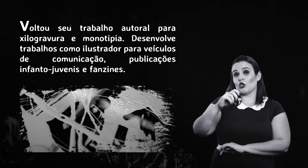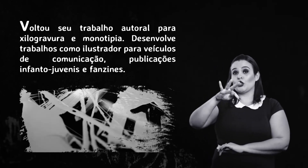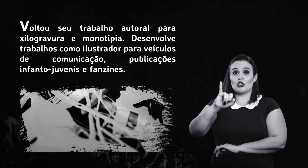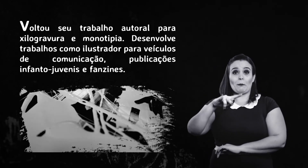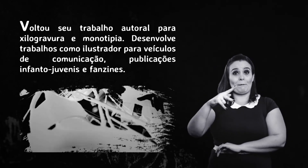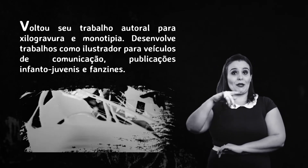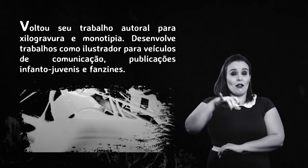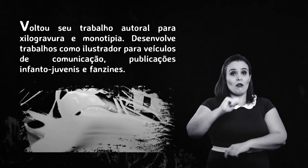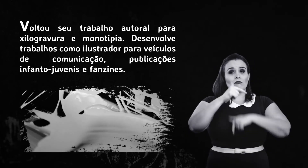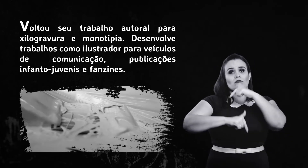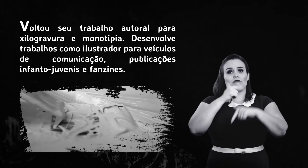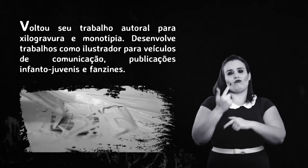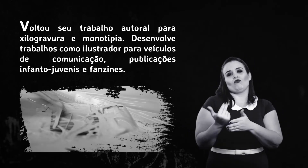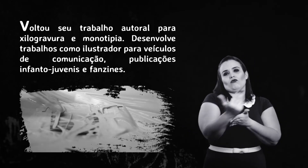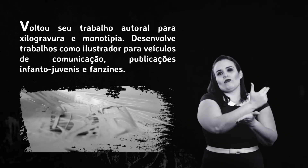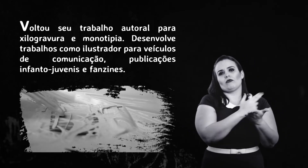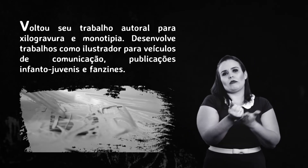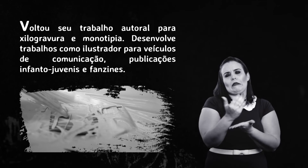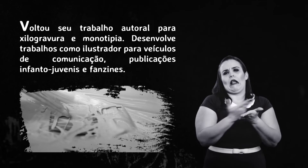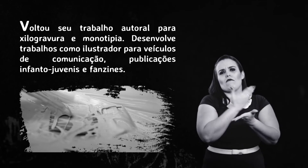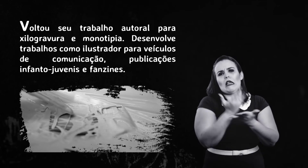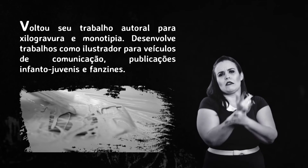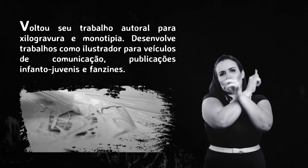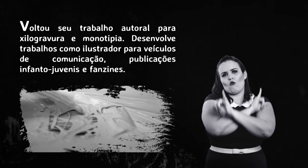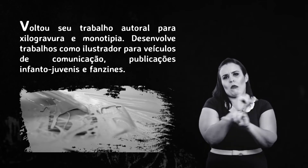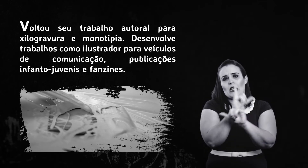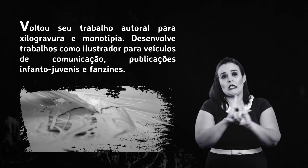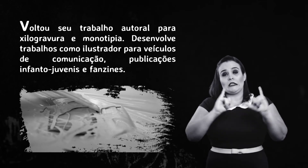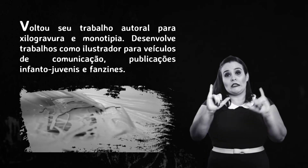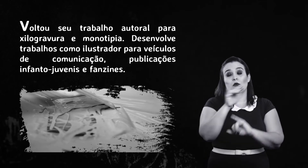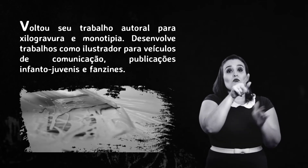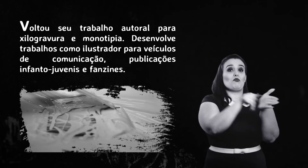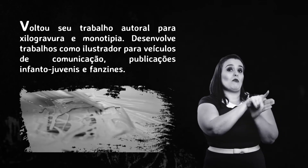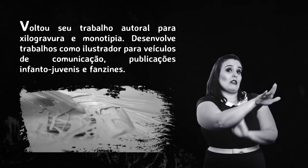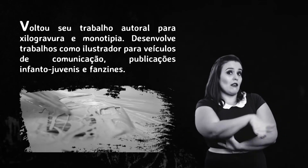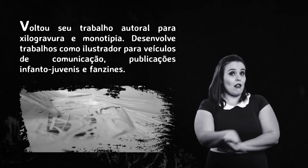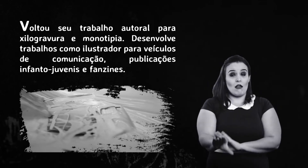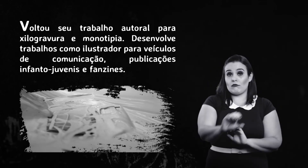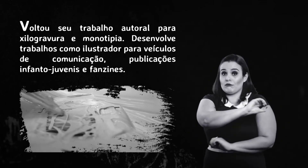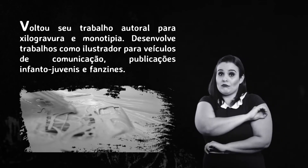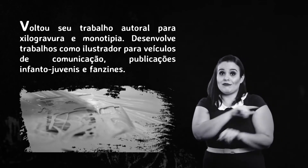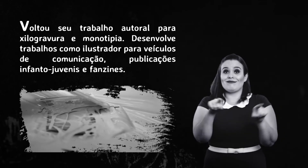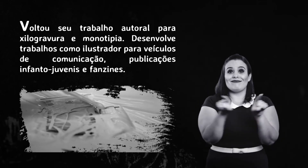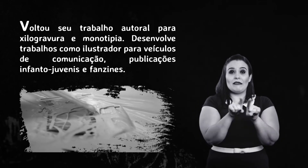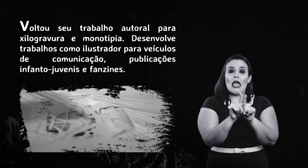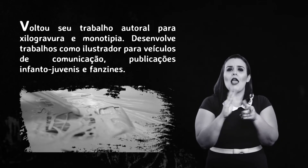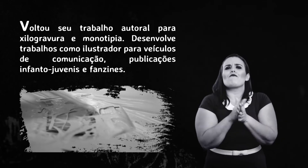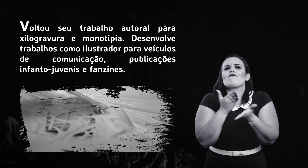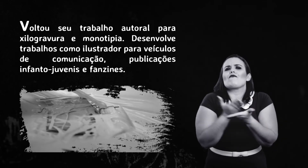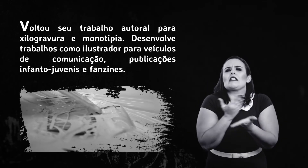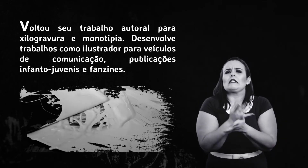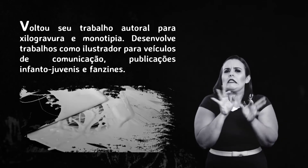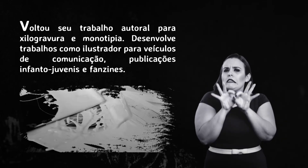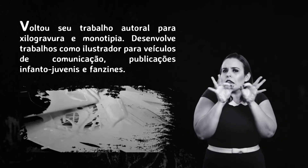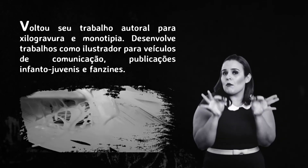Desenvolve trabalhos como ilustrador para veículos de comunicação, publicações infanto-juvenis e fanzines.